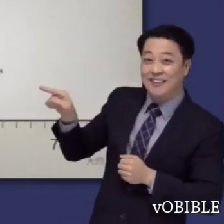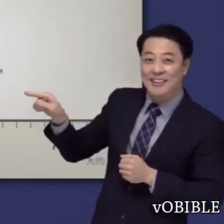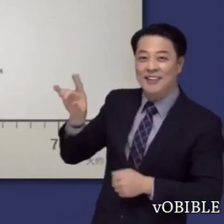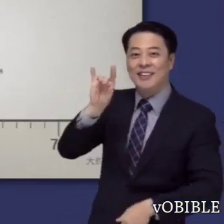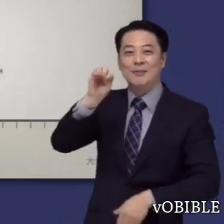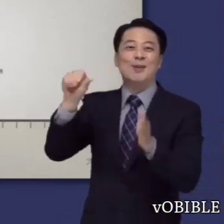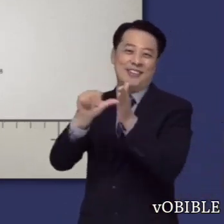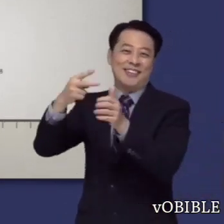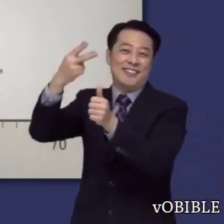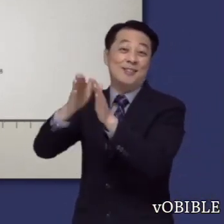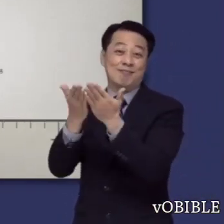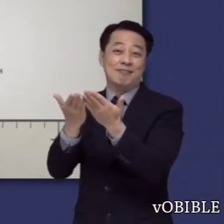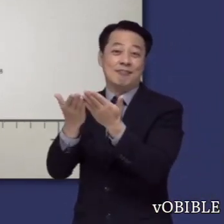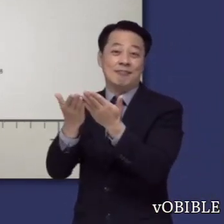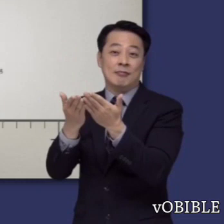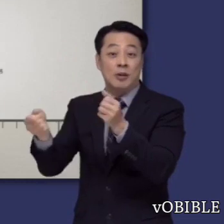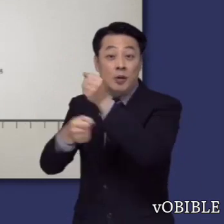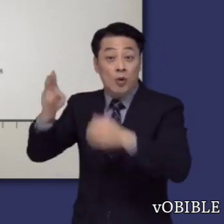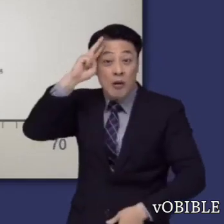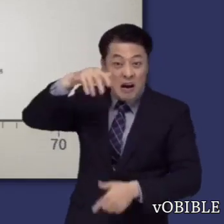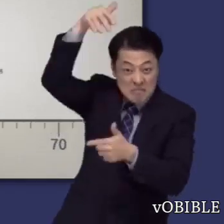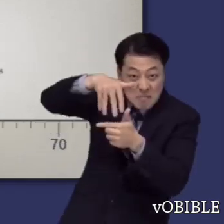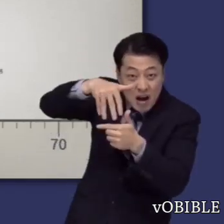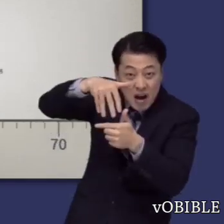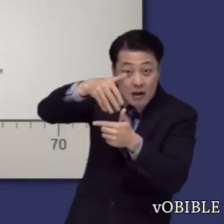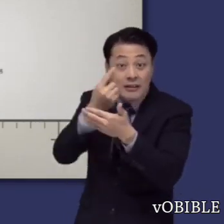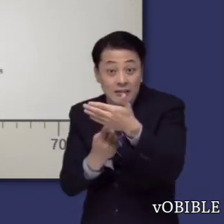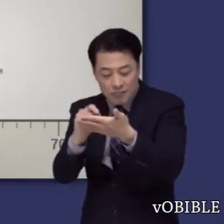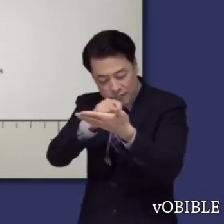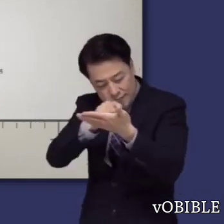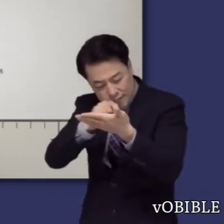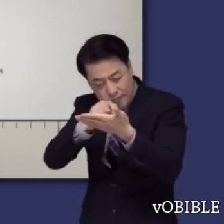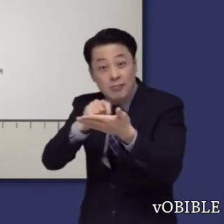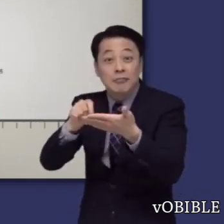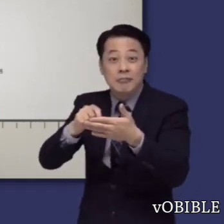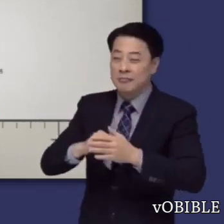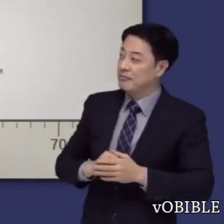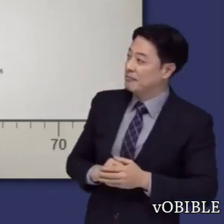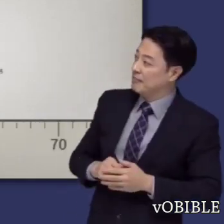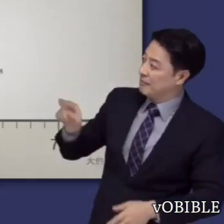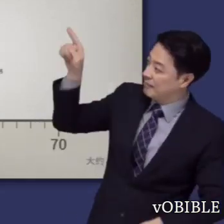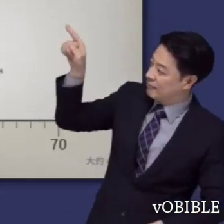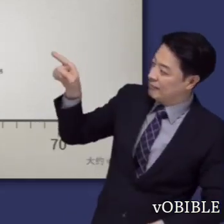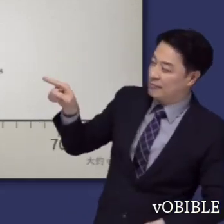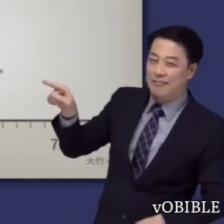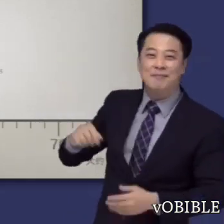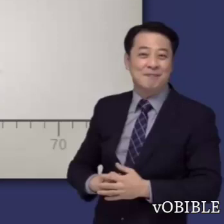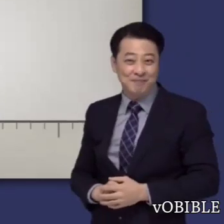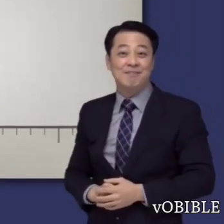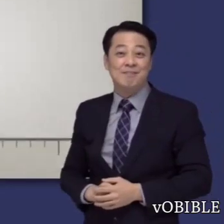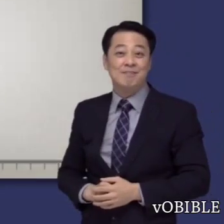被囚时写的。当中的希伯来书可能是保罗或是前或是后不久写下的。